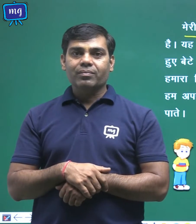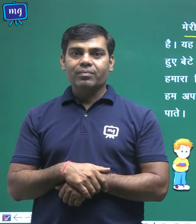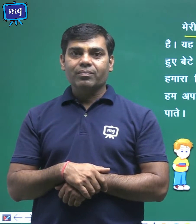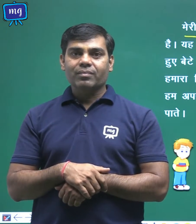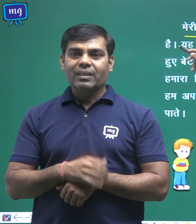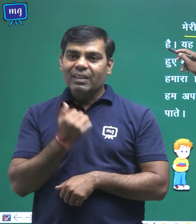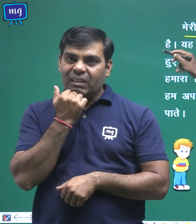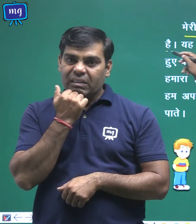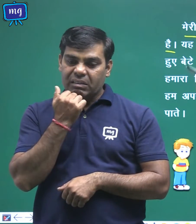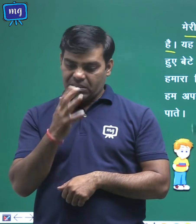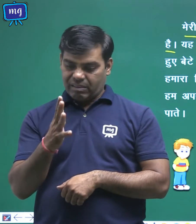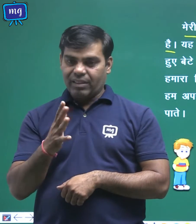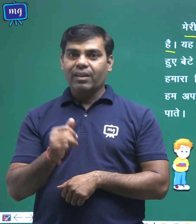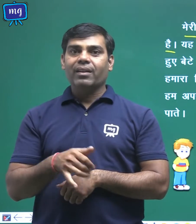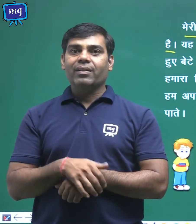दोष नहीं है।